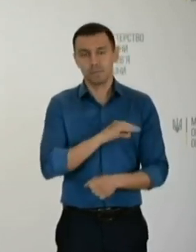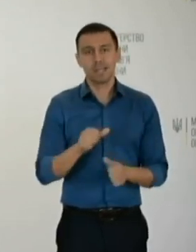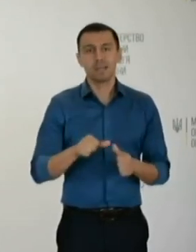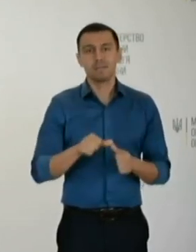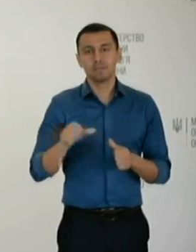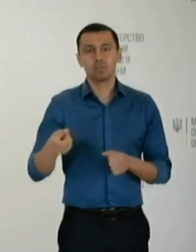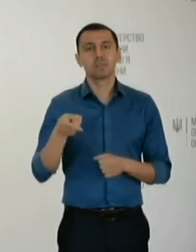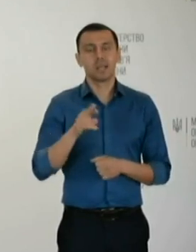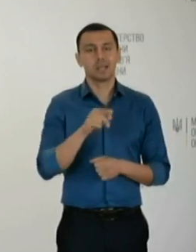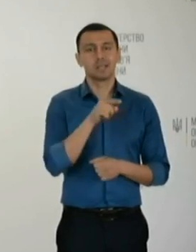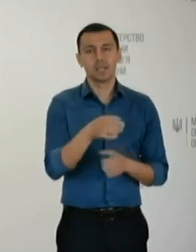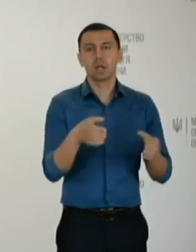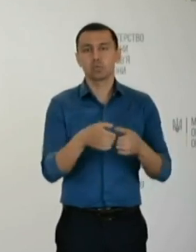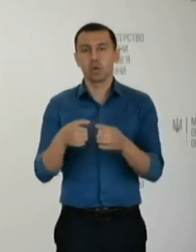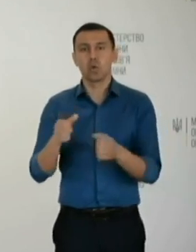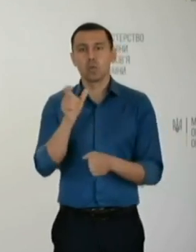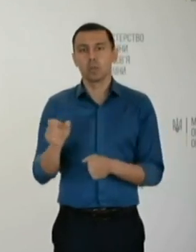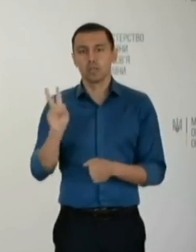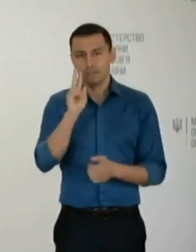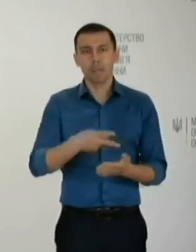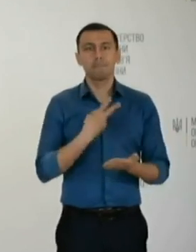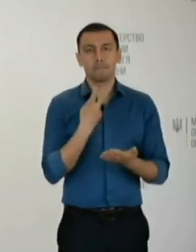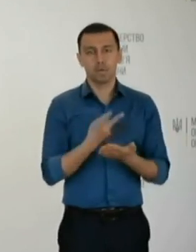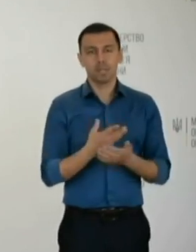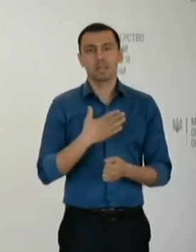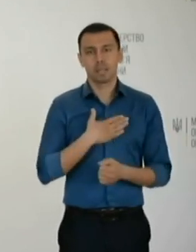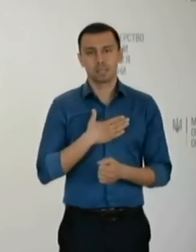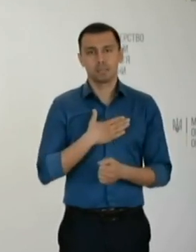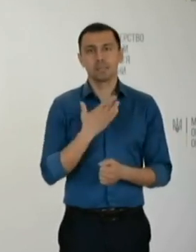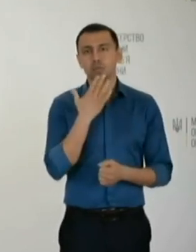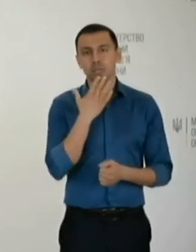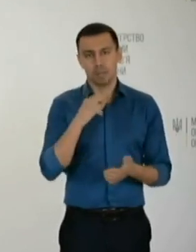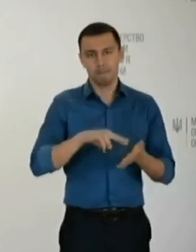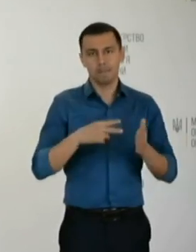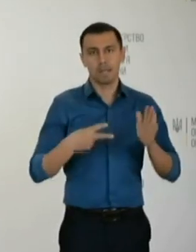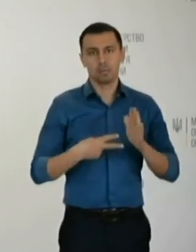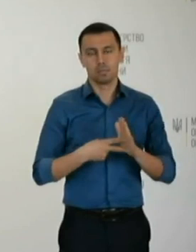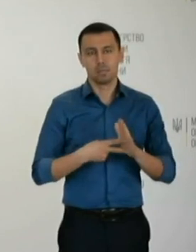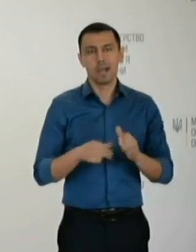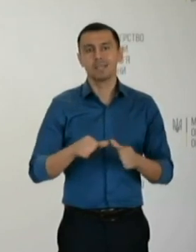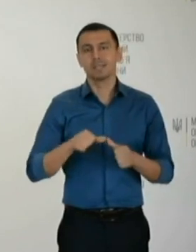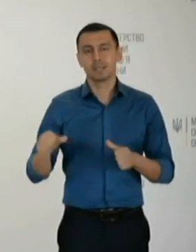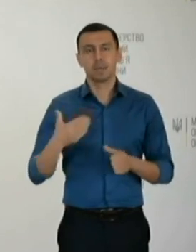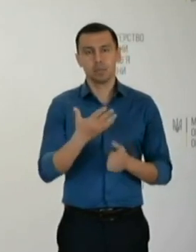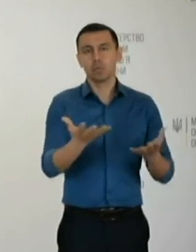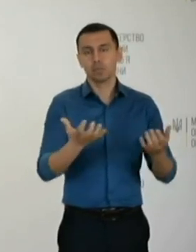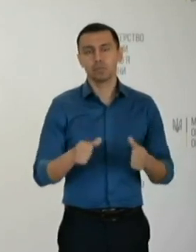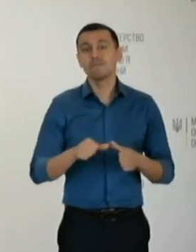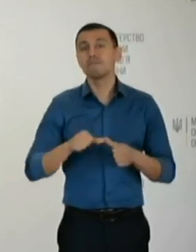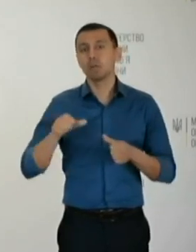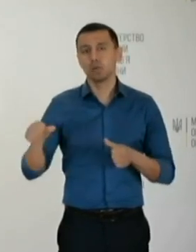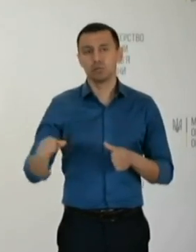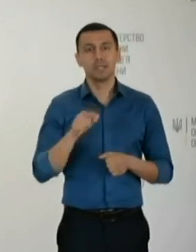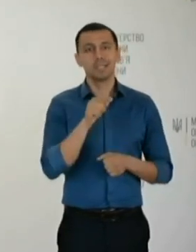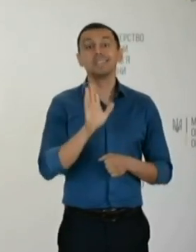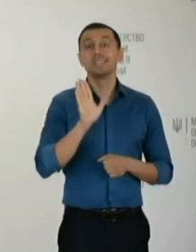для тих категорій громадян, які передбачені нашим національним планом. А саме її отримують виключно